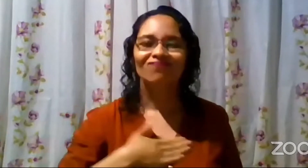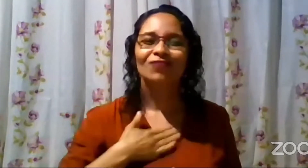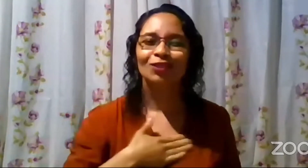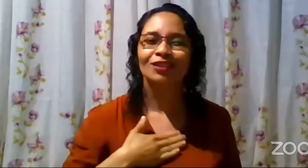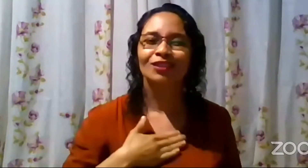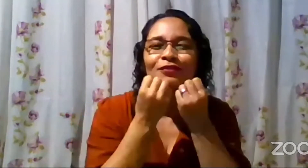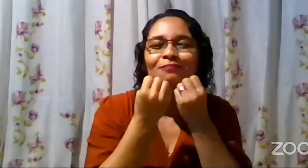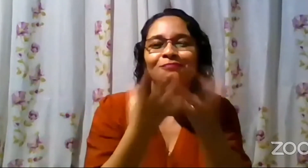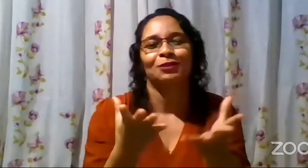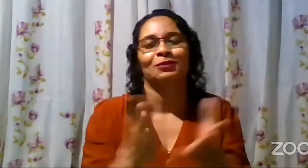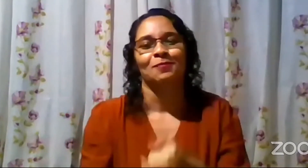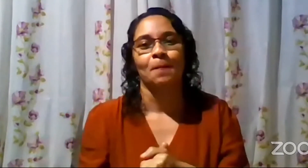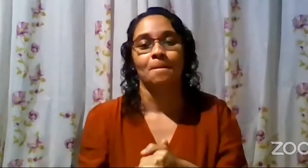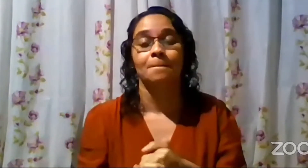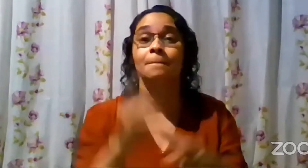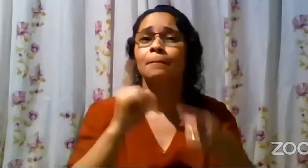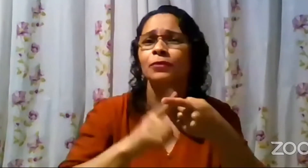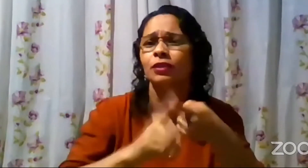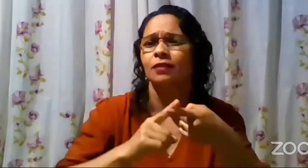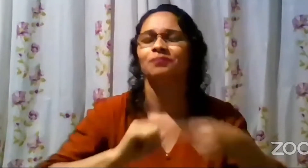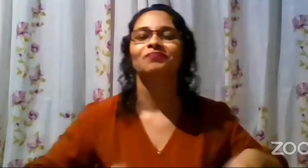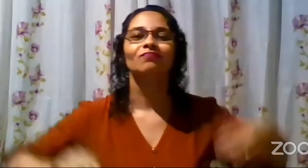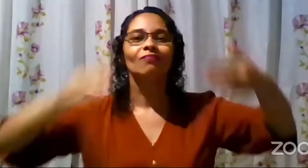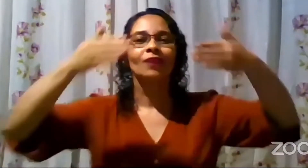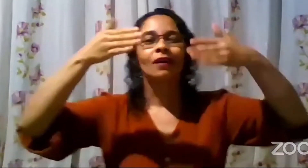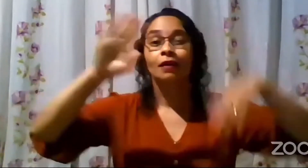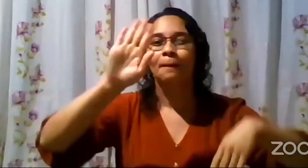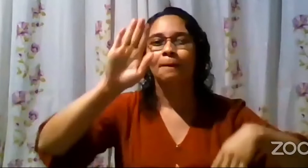E tudo que eu vi, eu gostei muito. Era muito bom. Por quê?